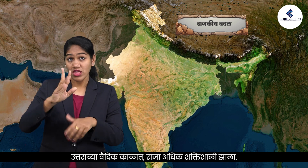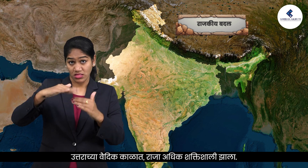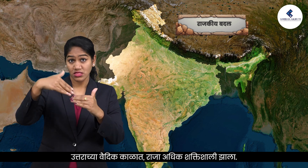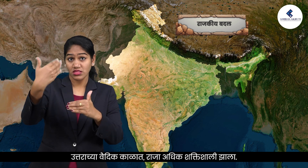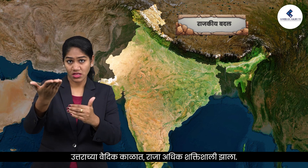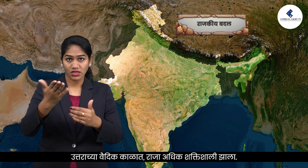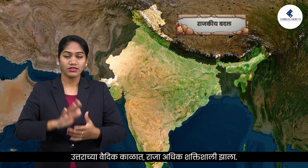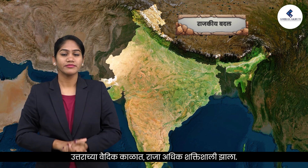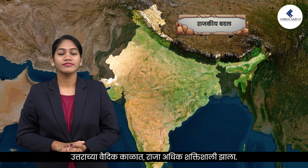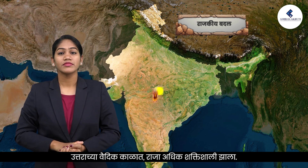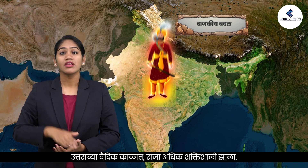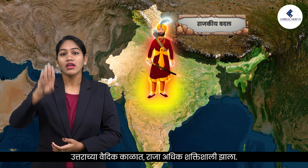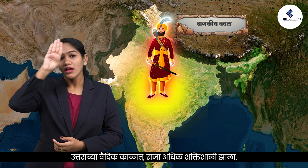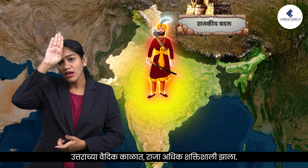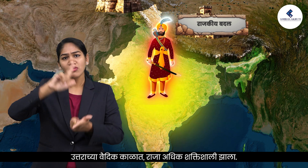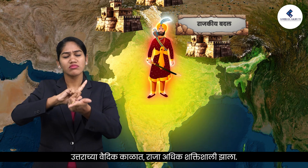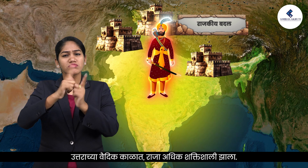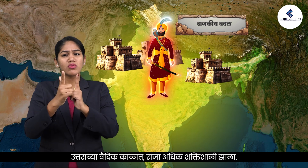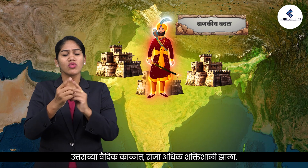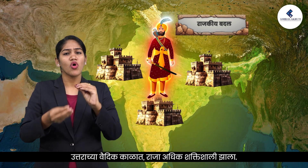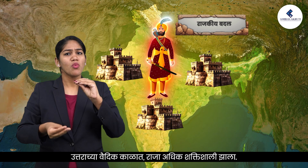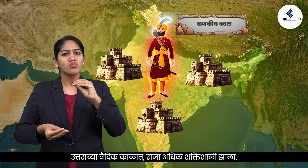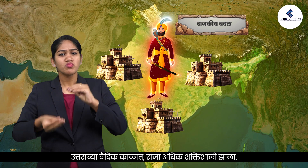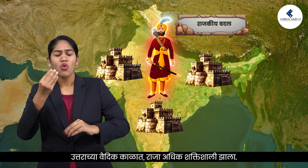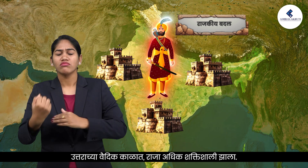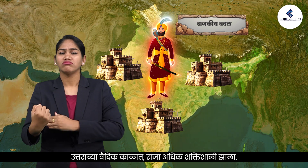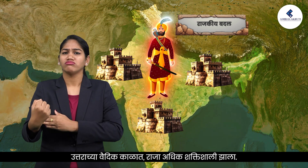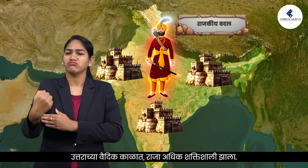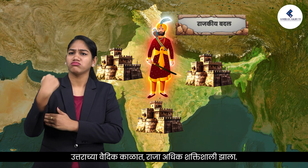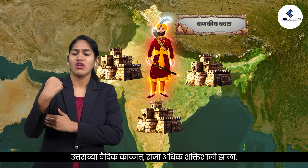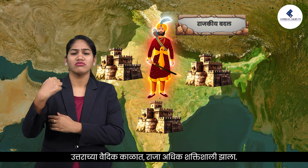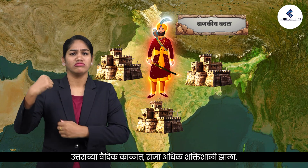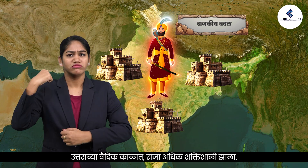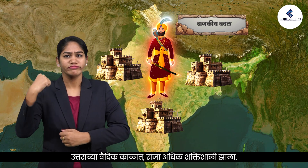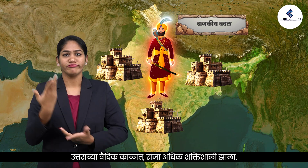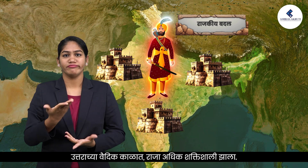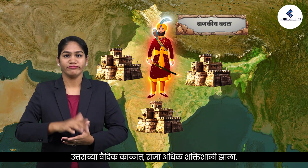उत्तराच्या वैदिक काळात राजा अधिक शक्तिशाली झाला.